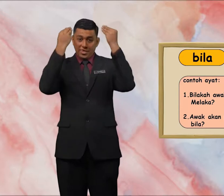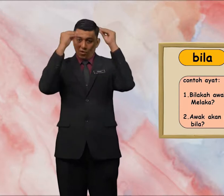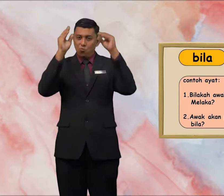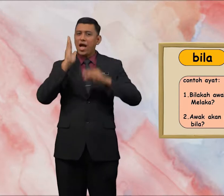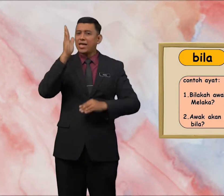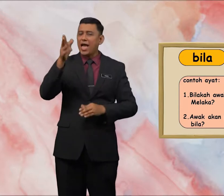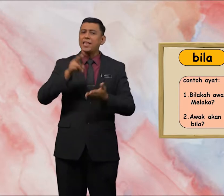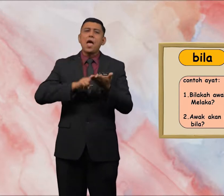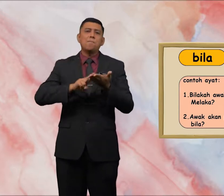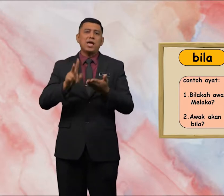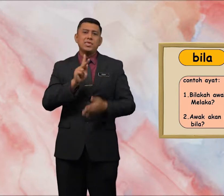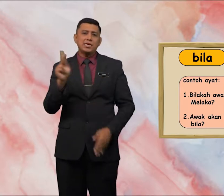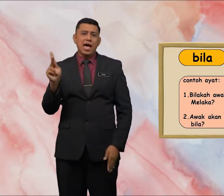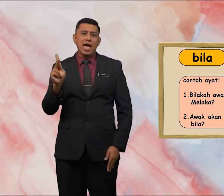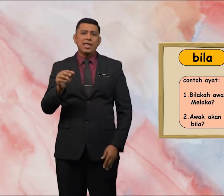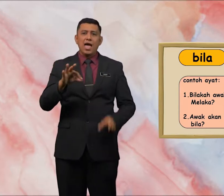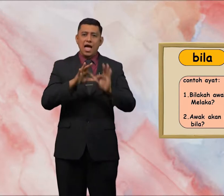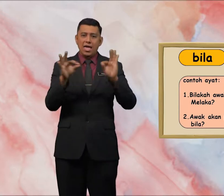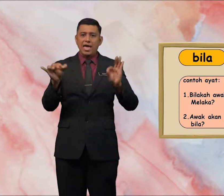Cikgu akan bacakan ayatnya.